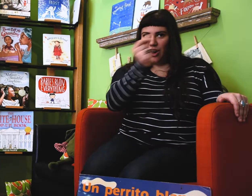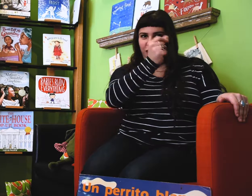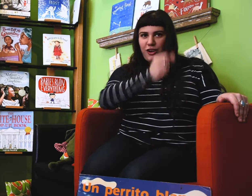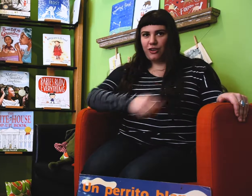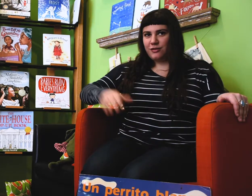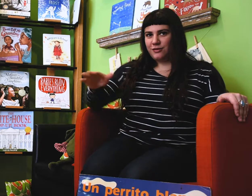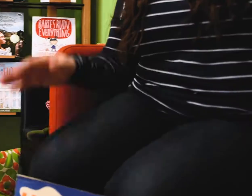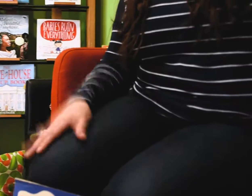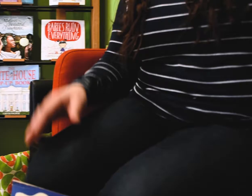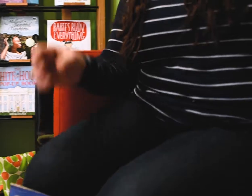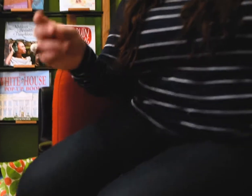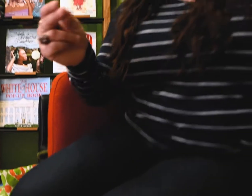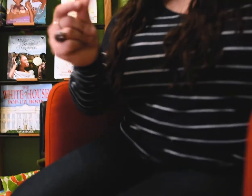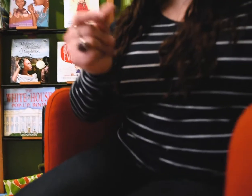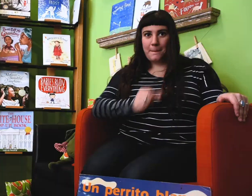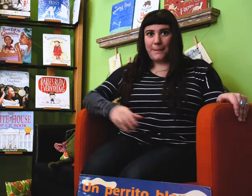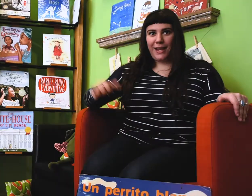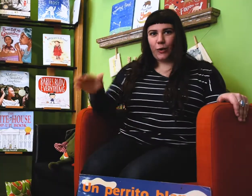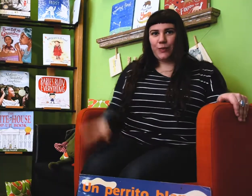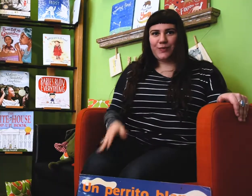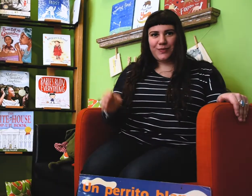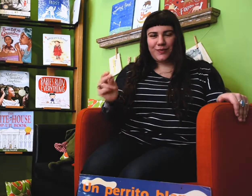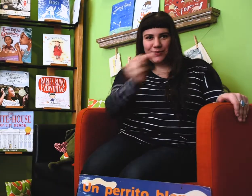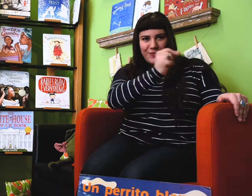Dog. Perro.